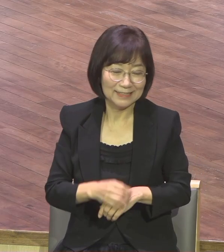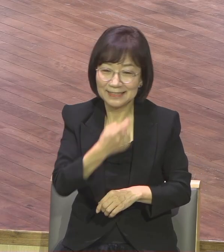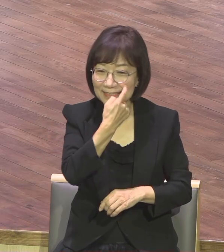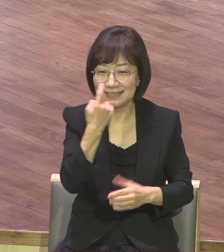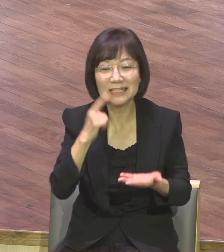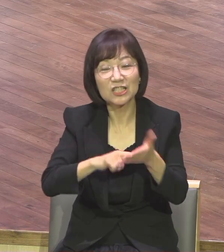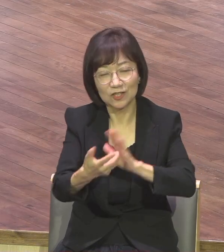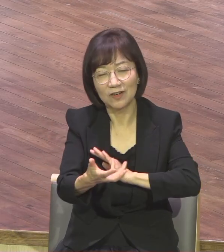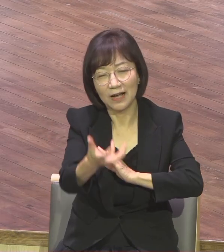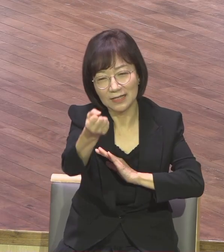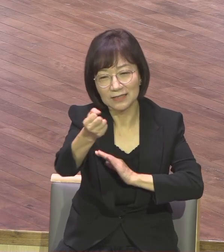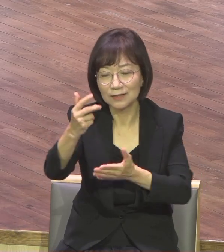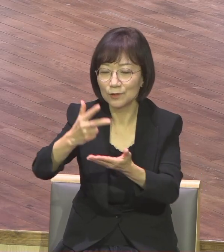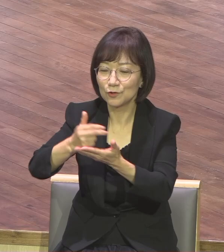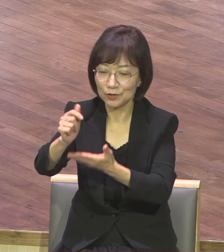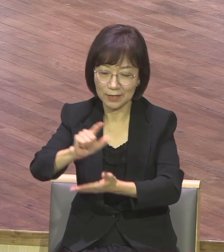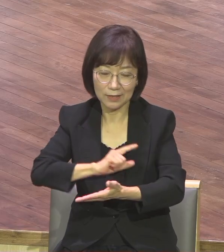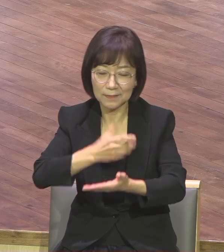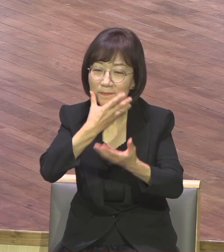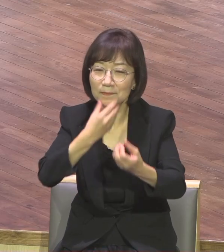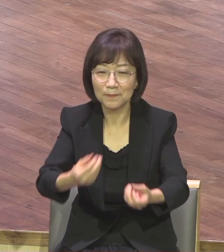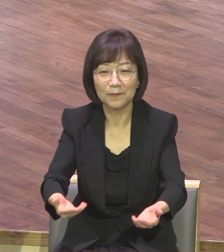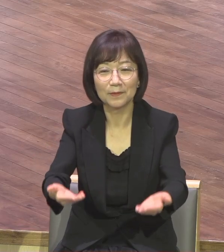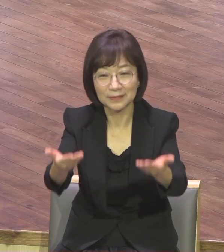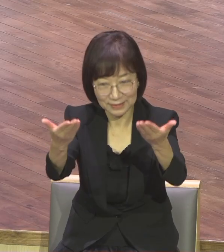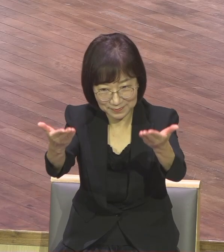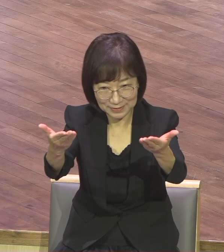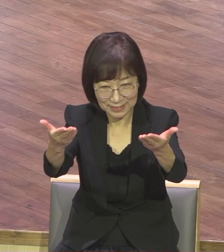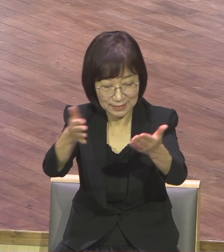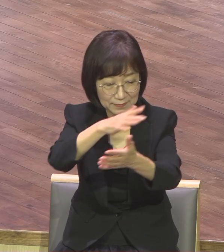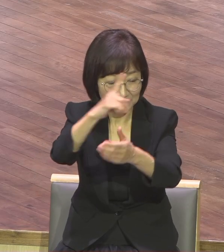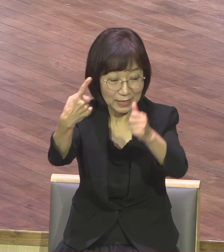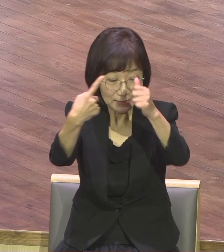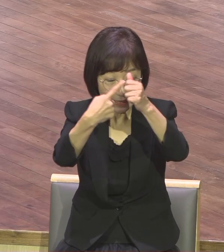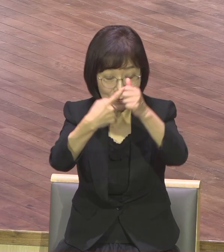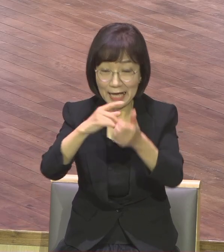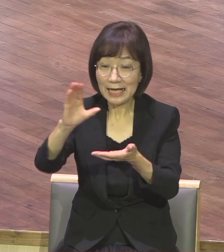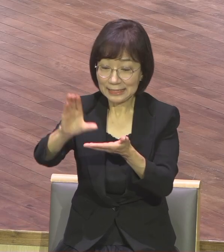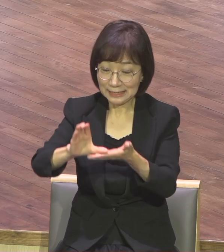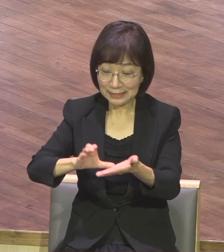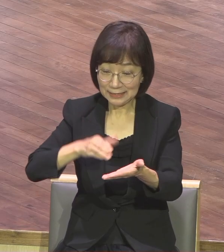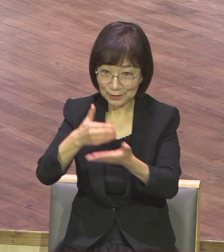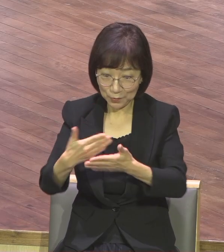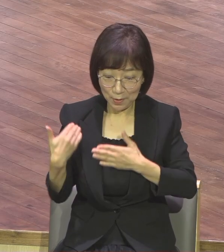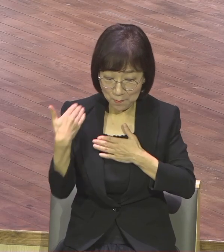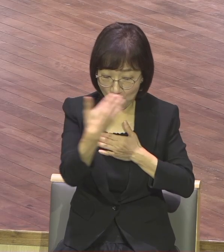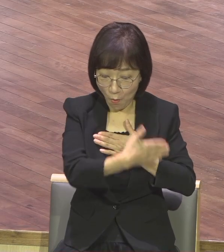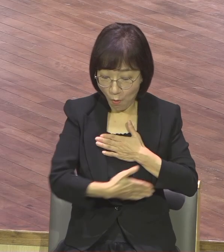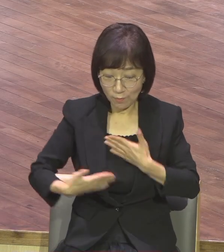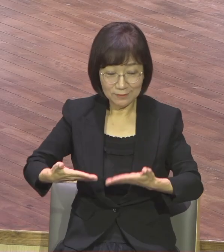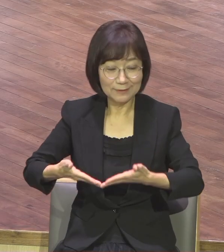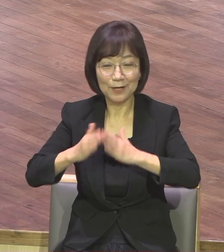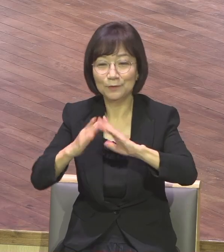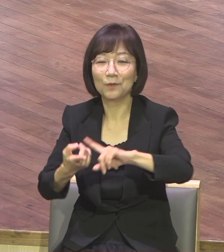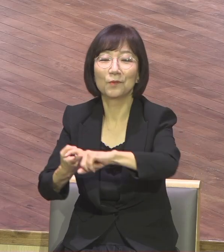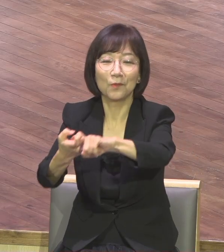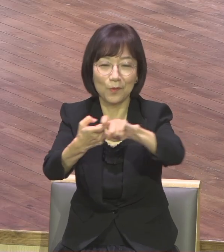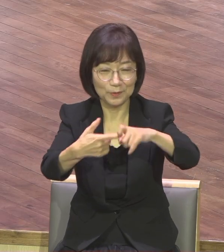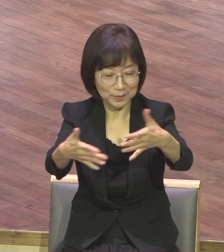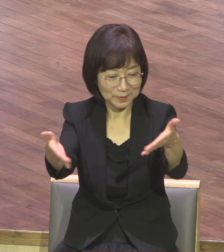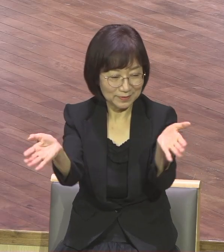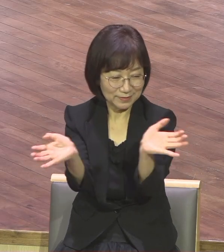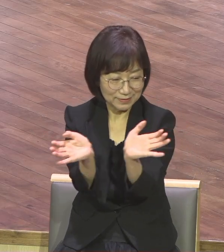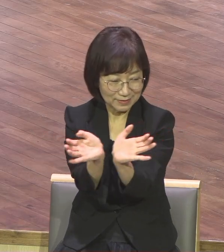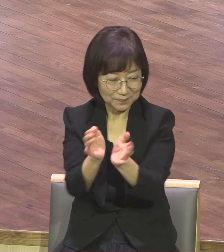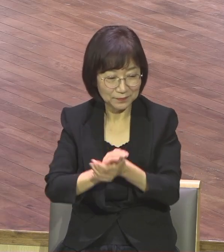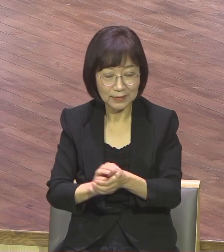여러분 가지시기를 주님으로 축복합니다. 그럼 첫째로 그리스도의 몸을 세우는 공동체입니다. 7절로 10절